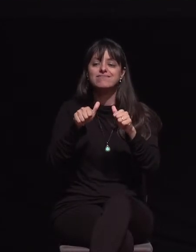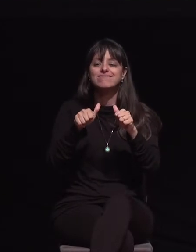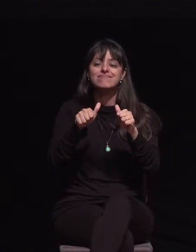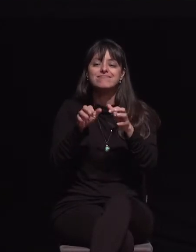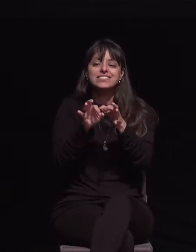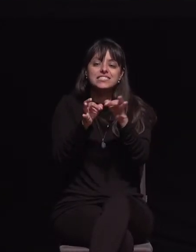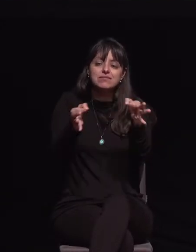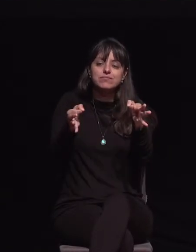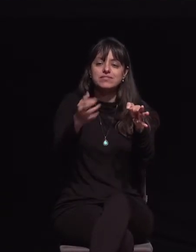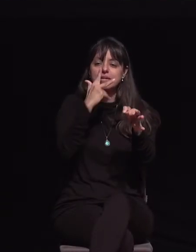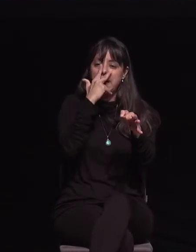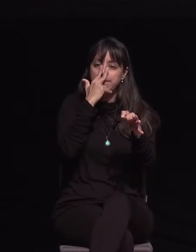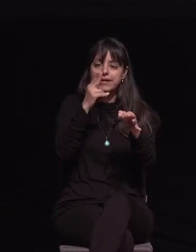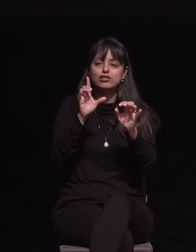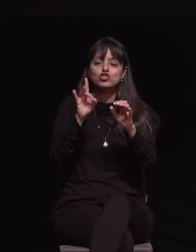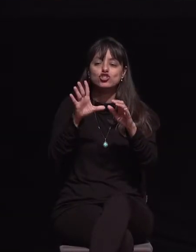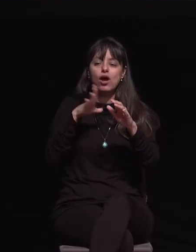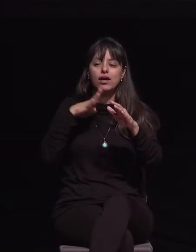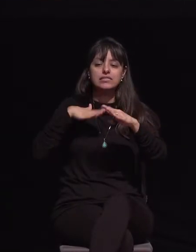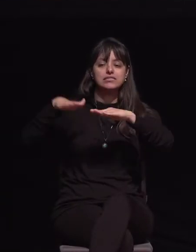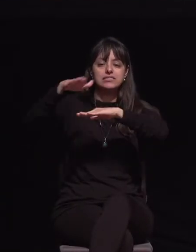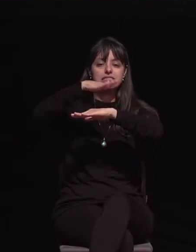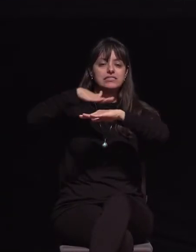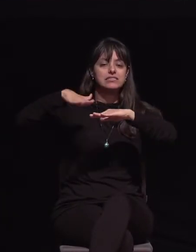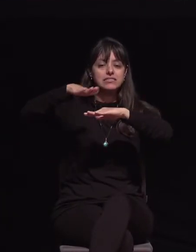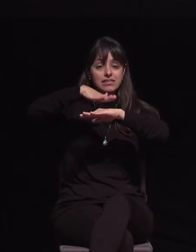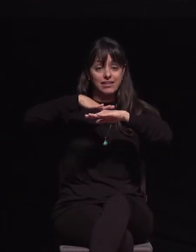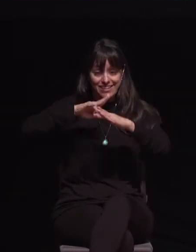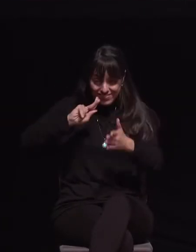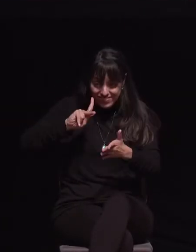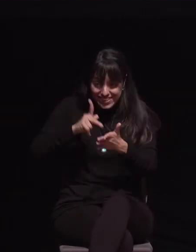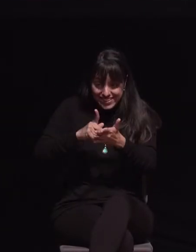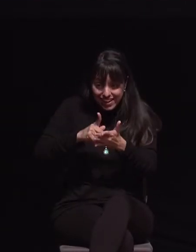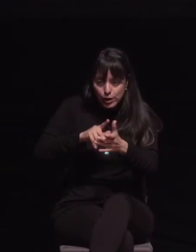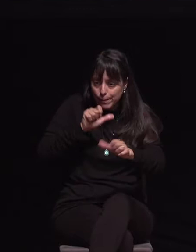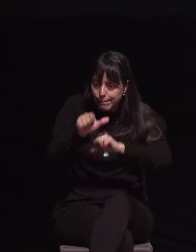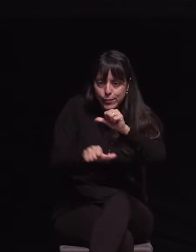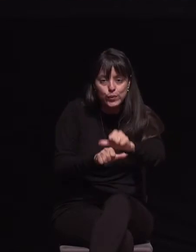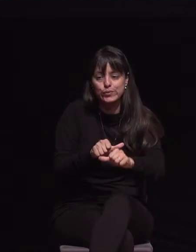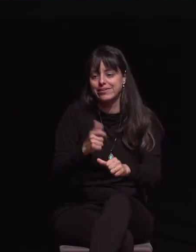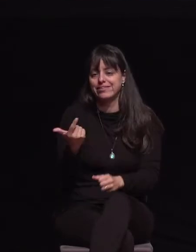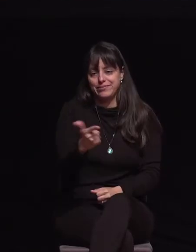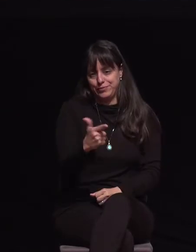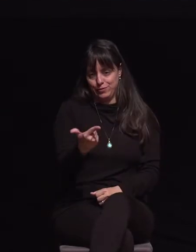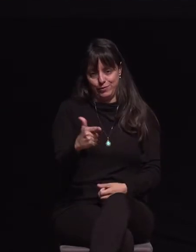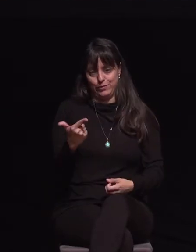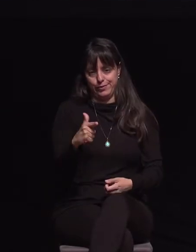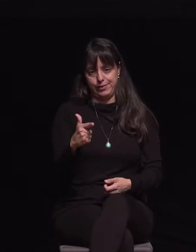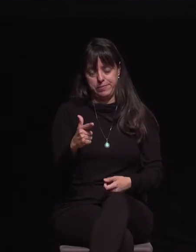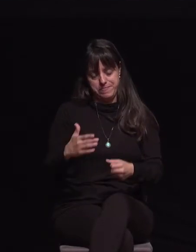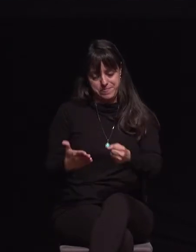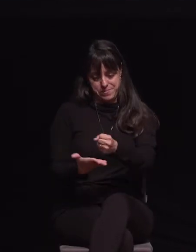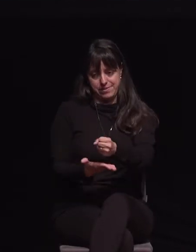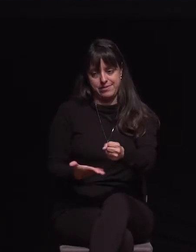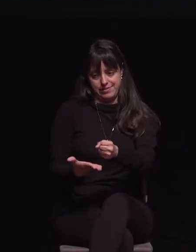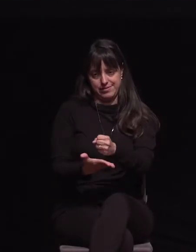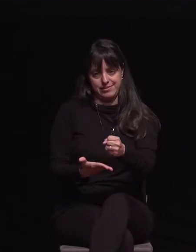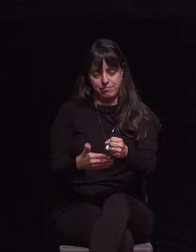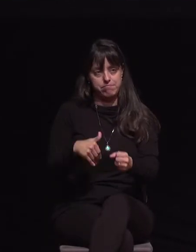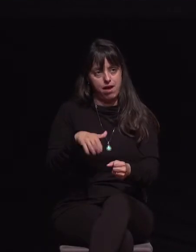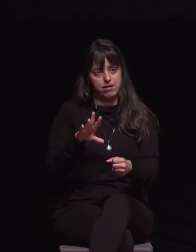acabam ficando só na superfície e não trazem uma mudança mais